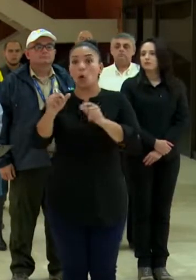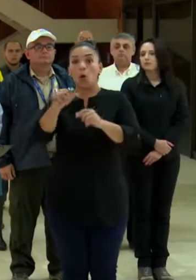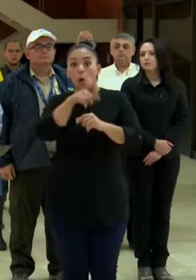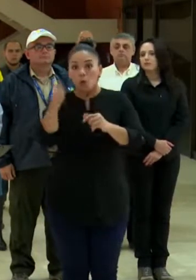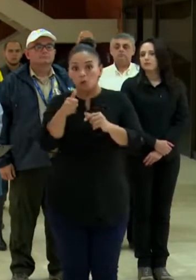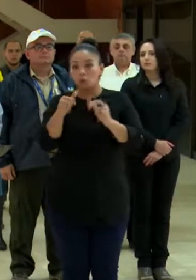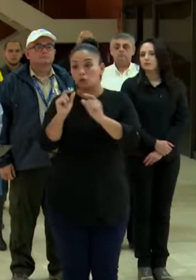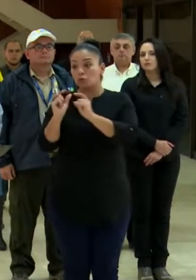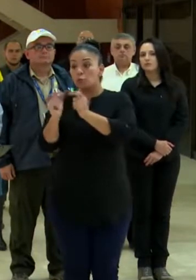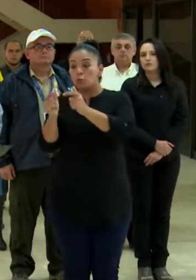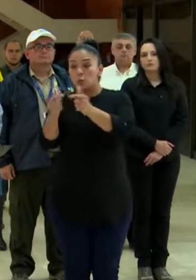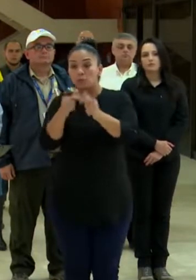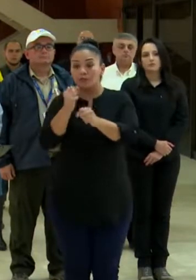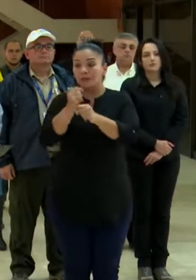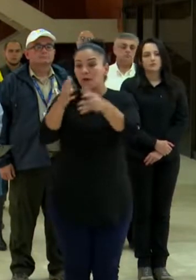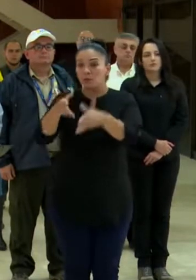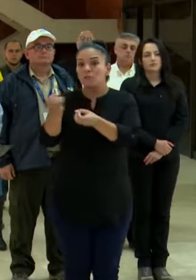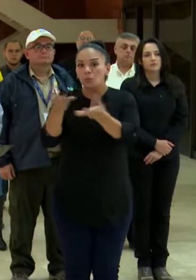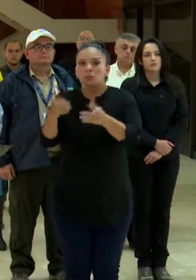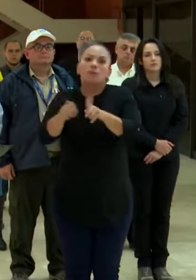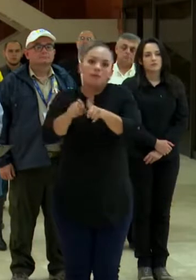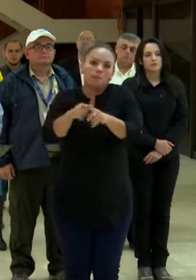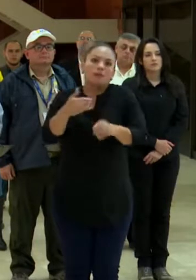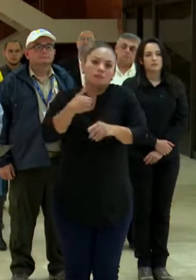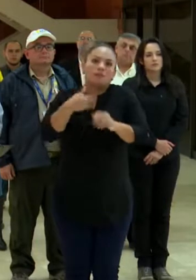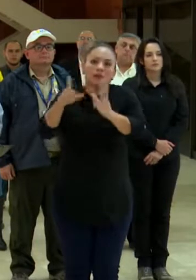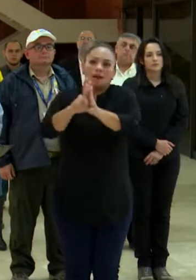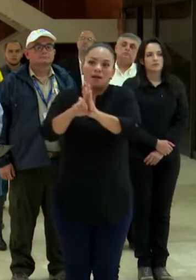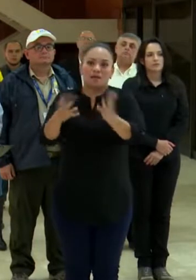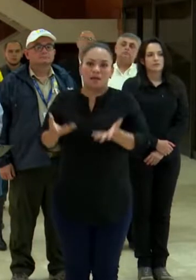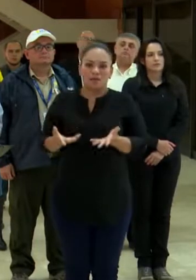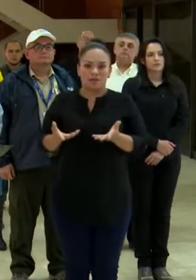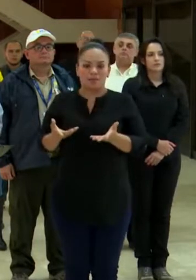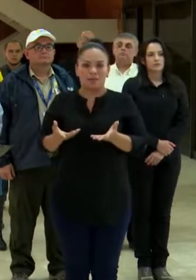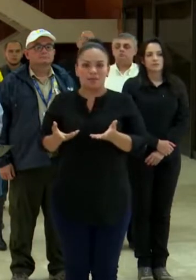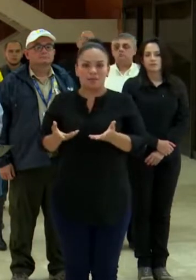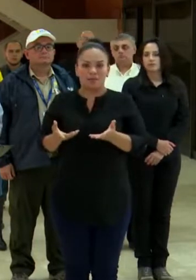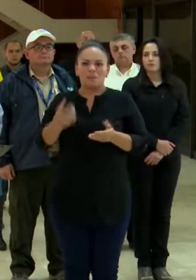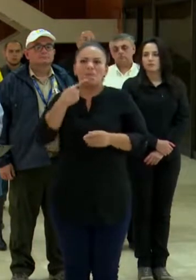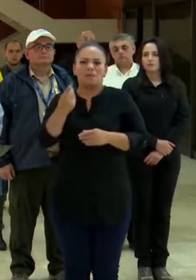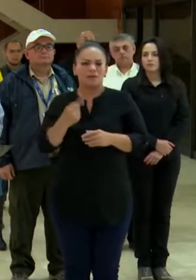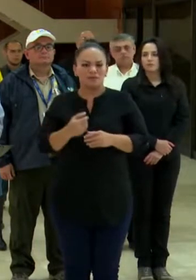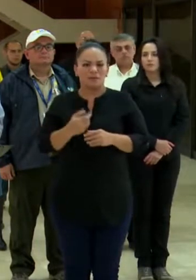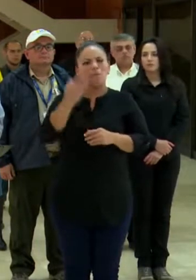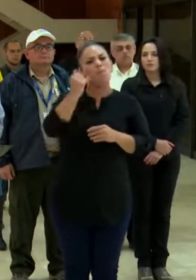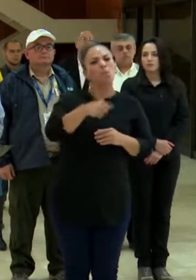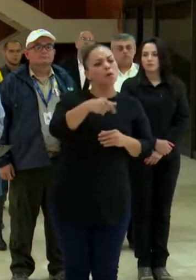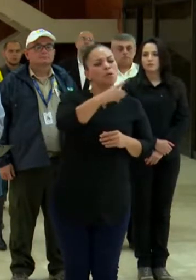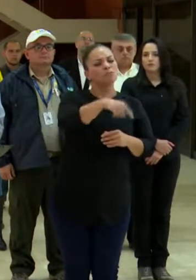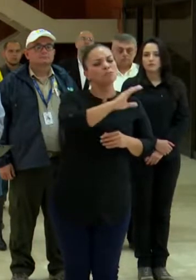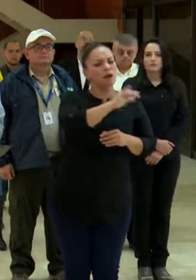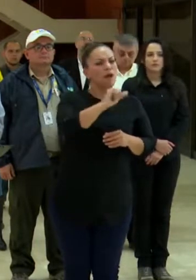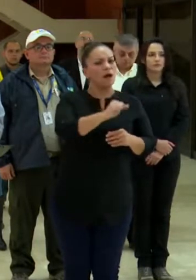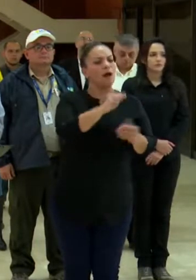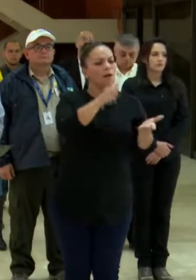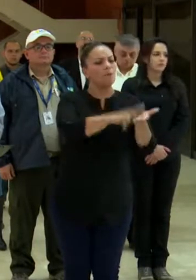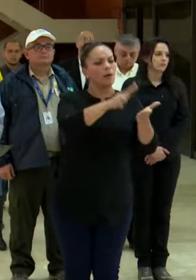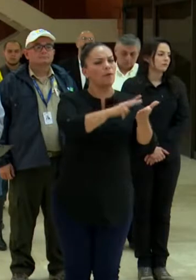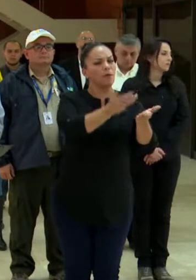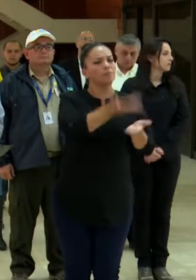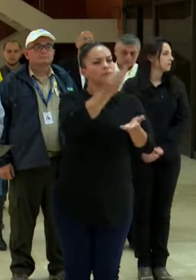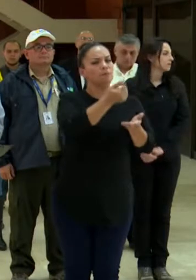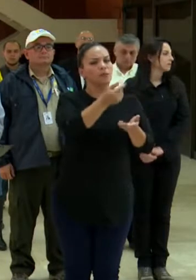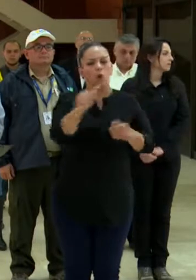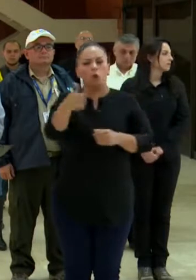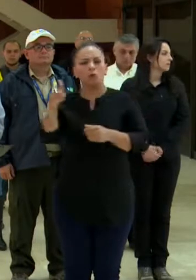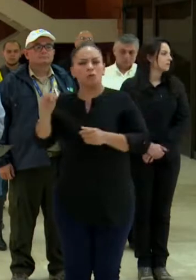públicos pueden o tendrían legitimidad para decir ¿por qué a nosotros no? Bueno, la razón es